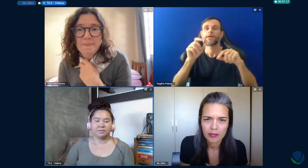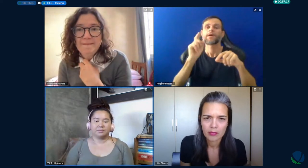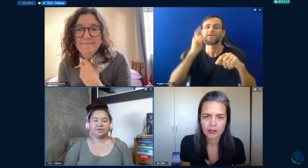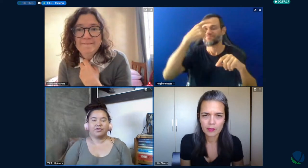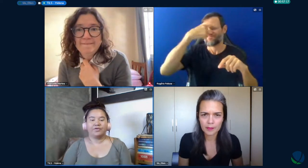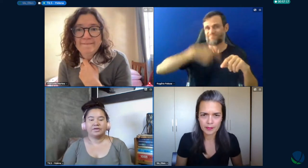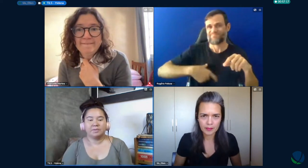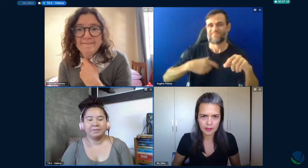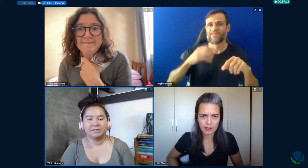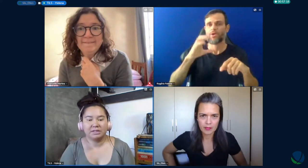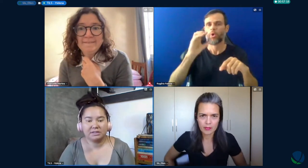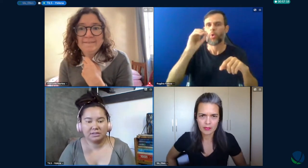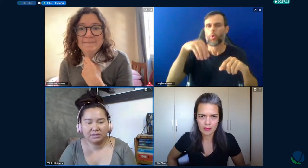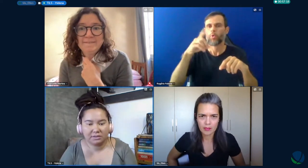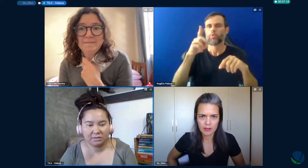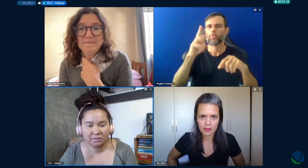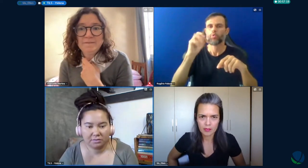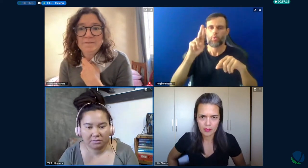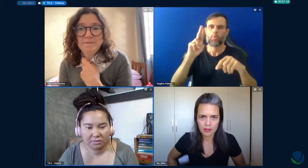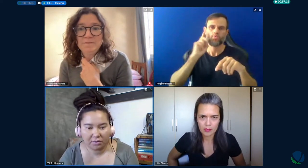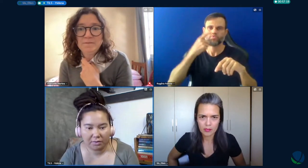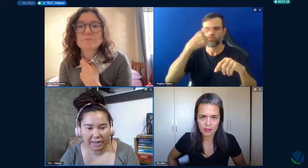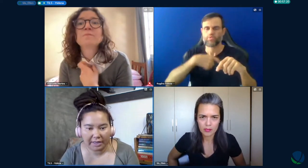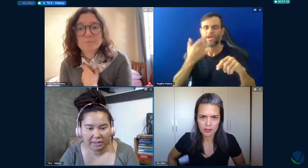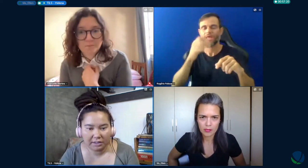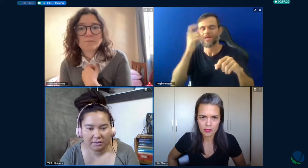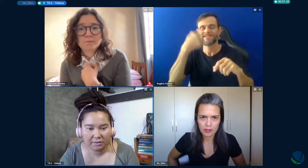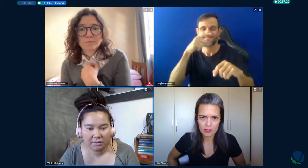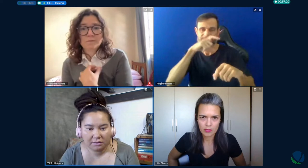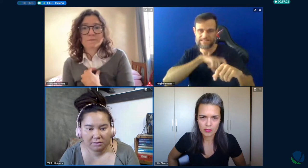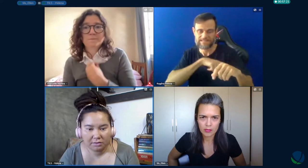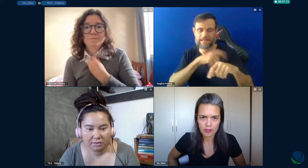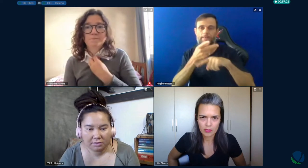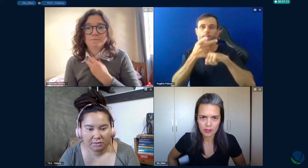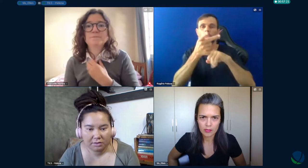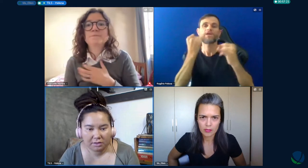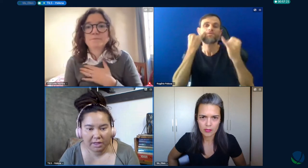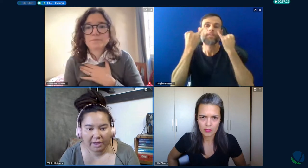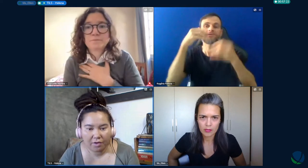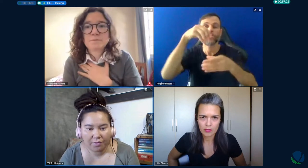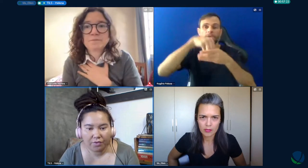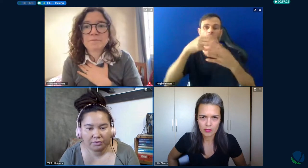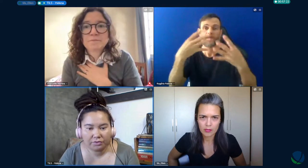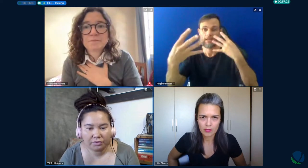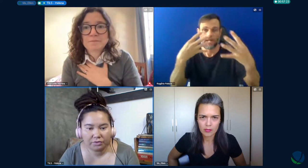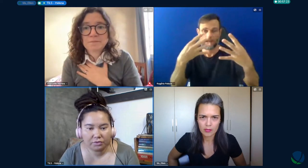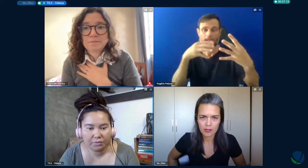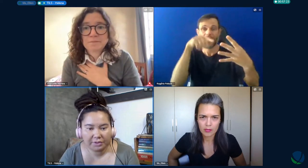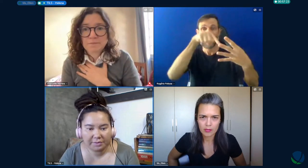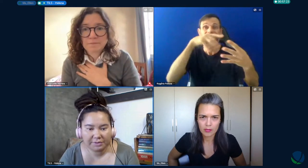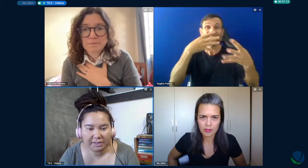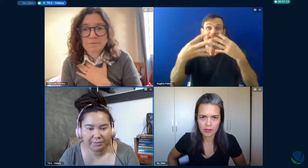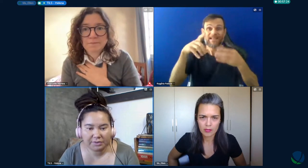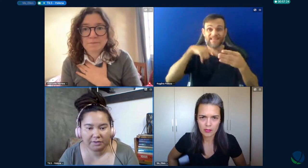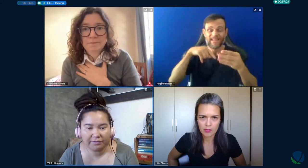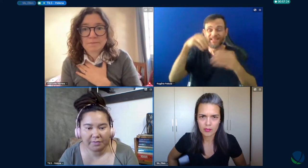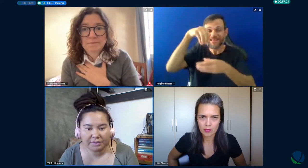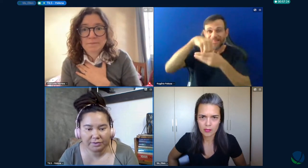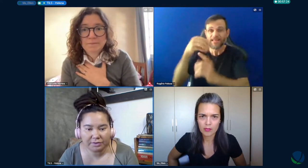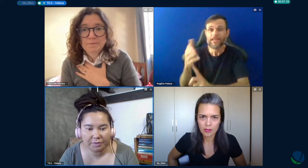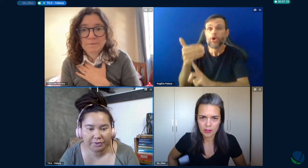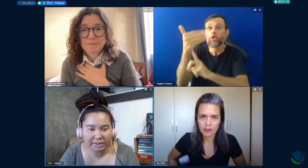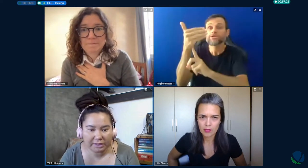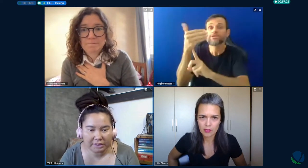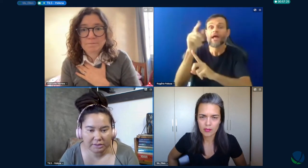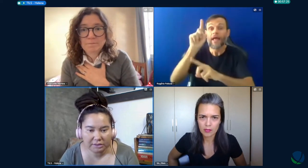Por exemplo, a gente fez uma pesquisa online. E aí, como o condutor surdo, por exemplo, se ele está buscando